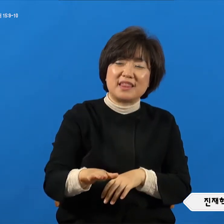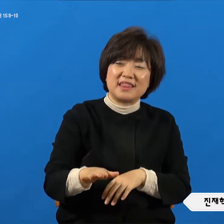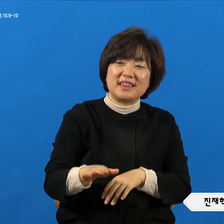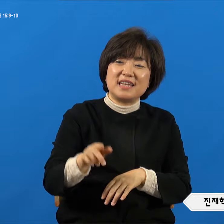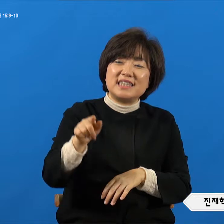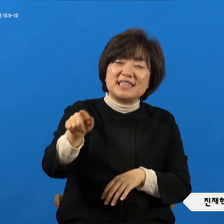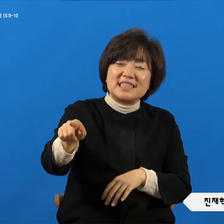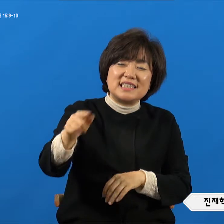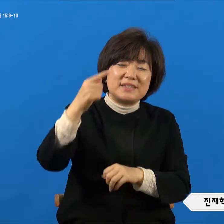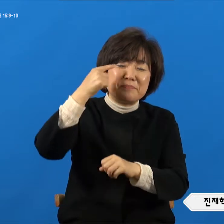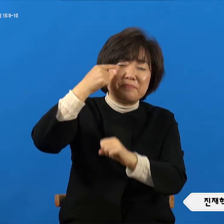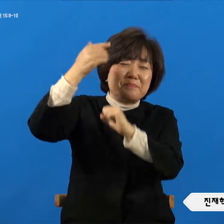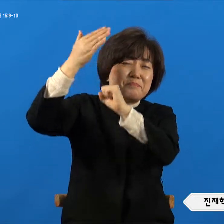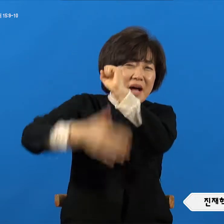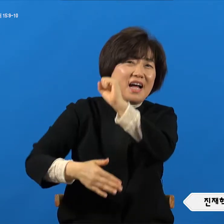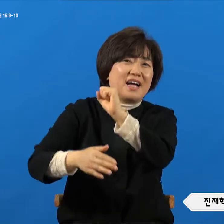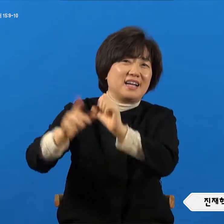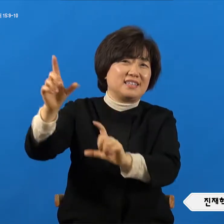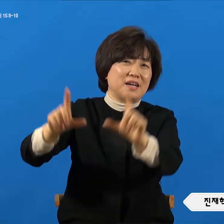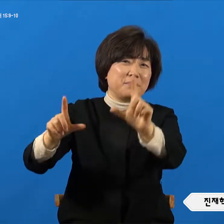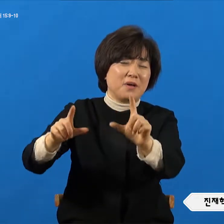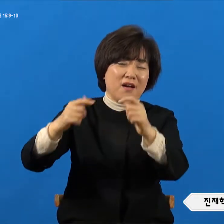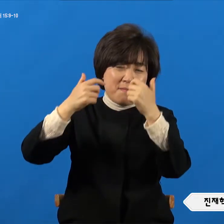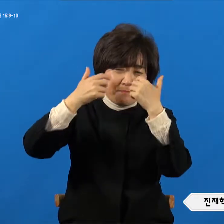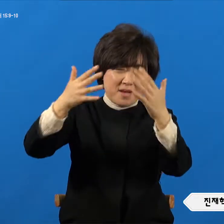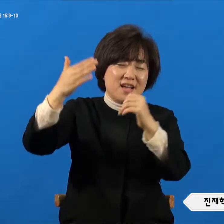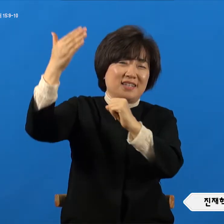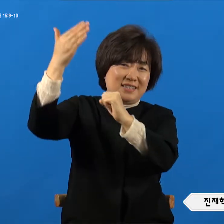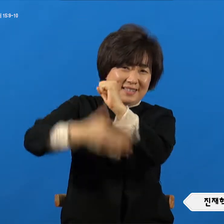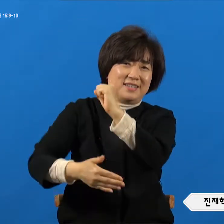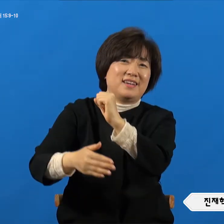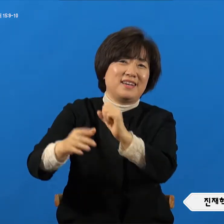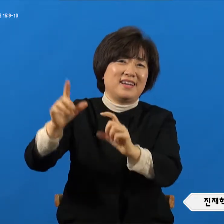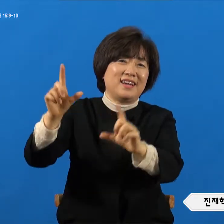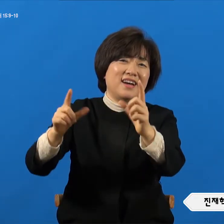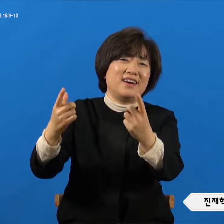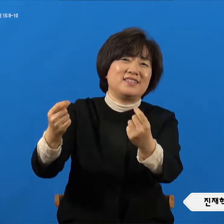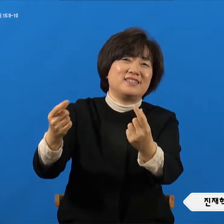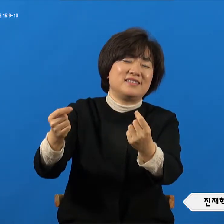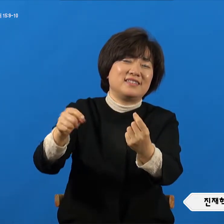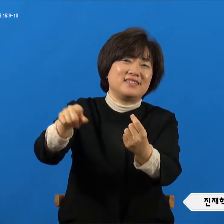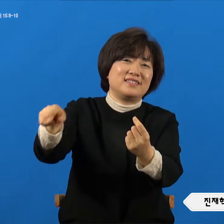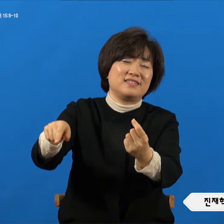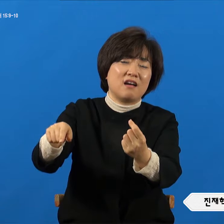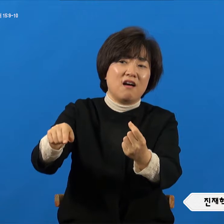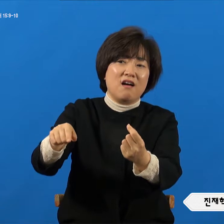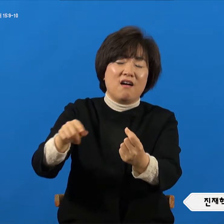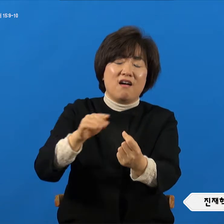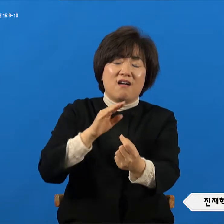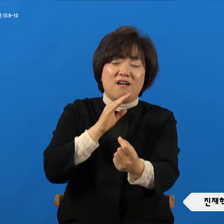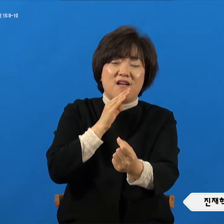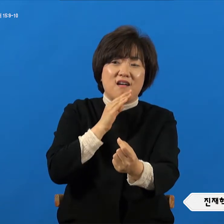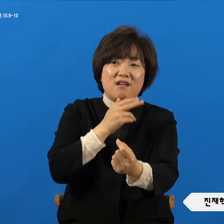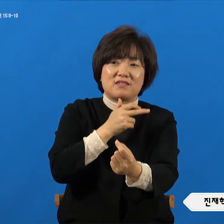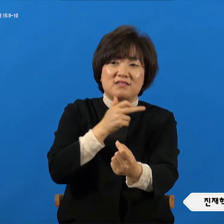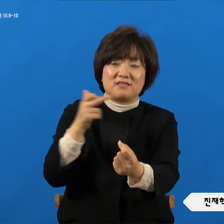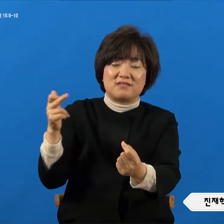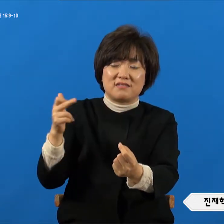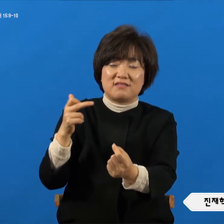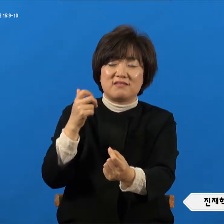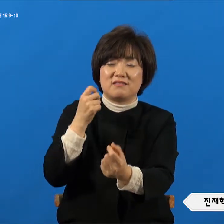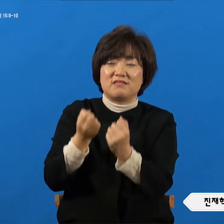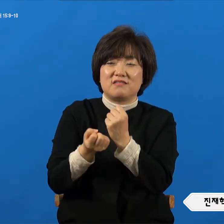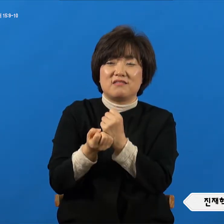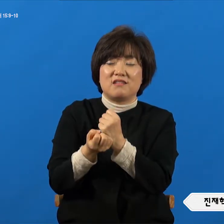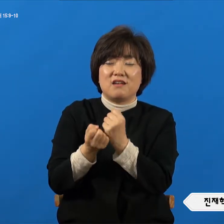그 사진같이 정확한 장면에서 큰 영향과 임팩을 주었던 이